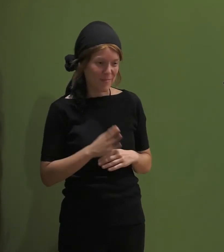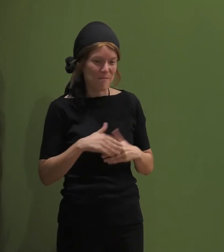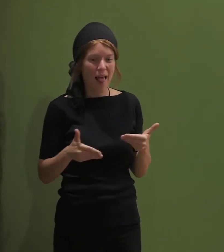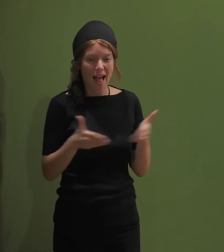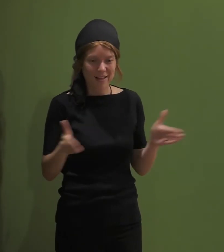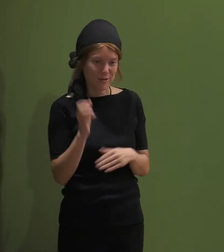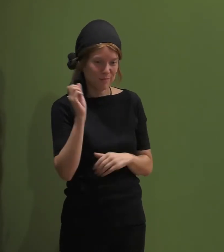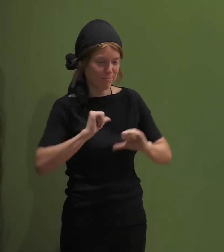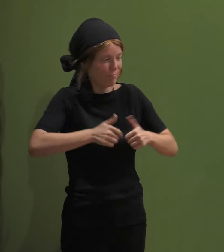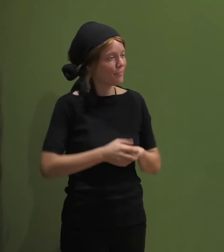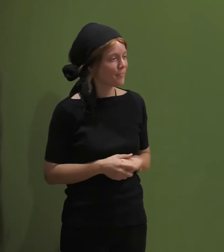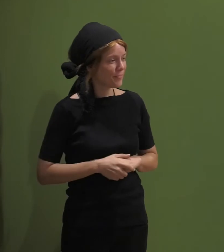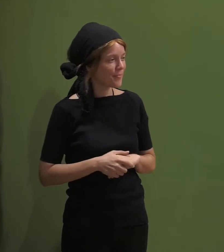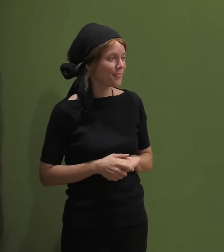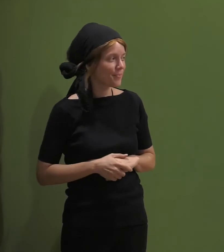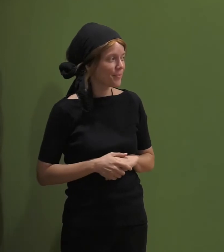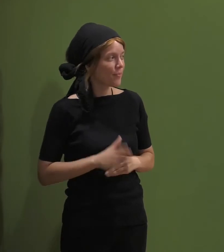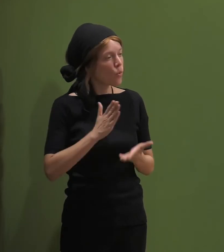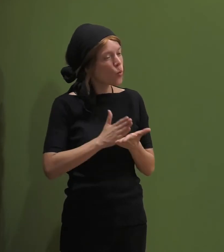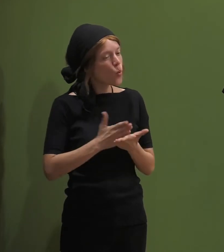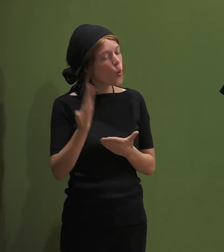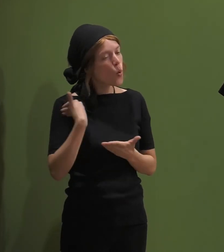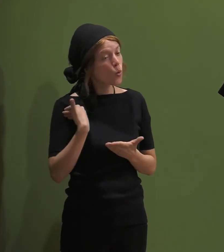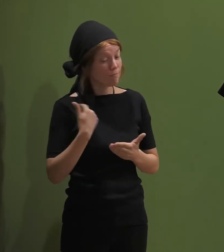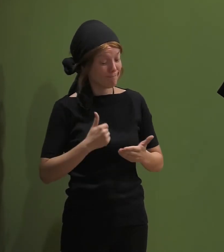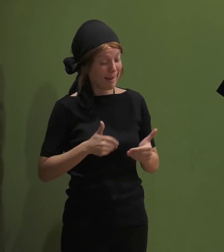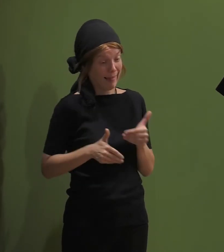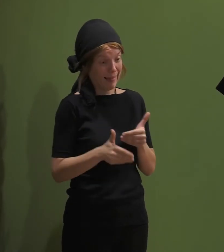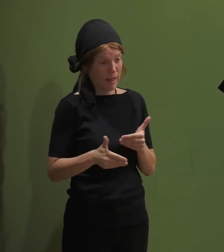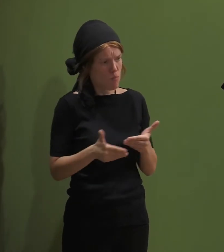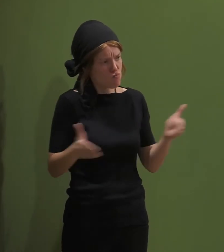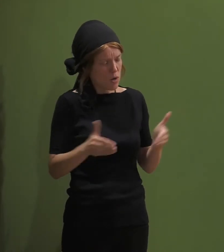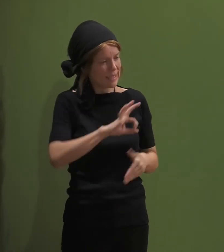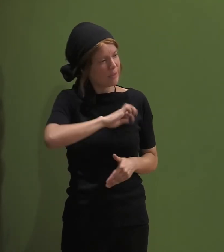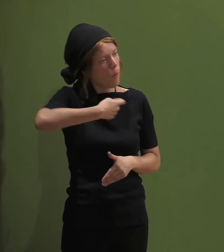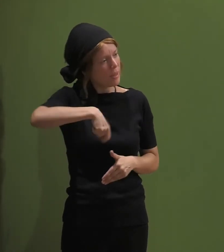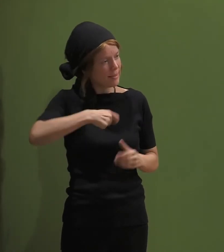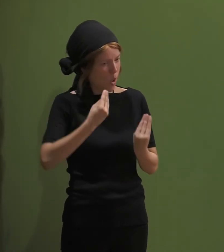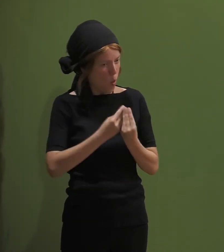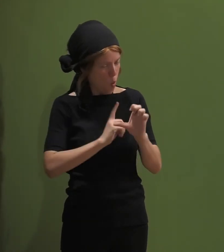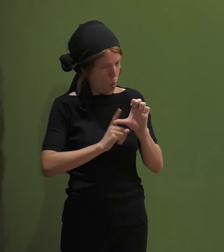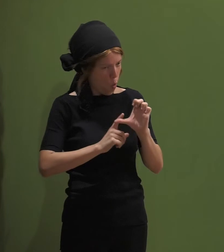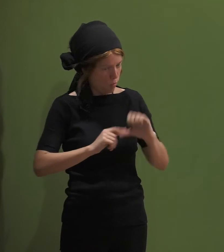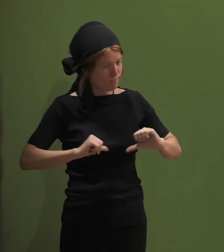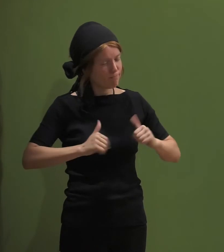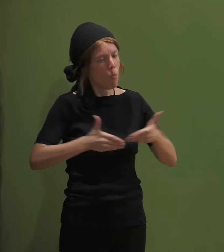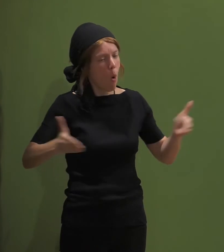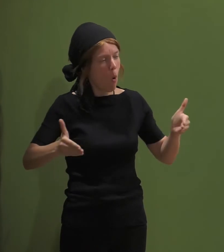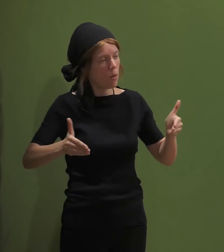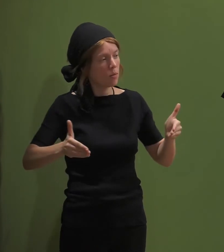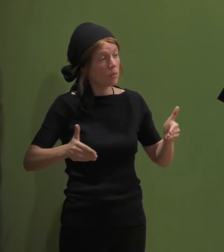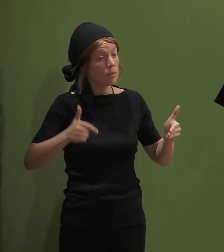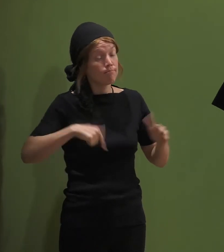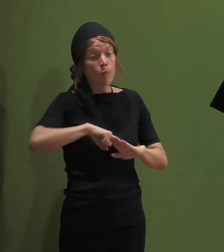este encargo. El curso académico que a continuación será inaugurado por el señor presidente de la Junta será el primero que